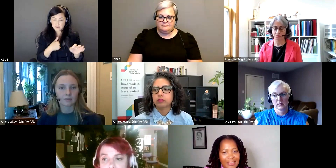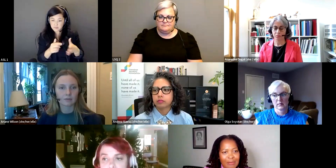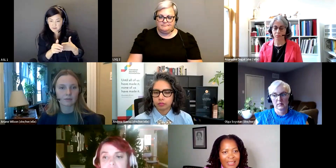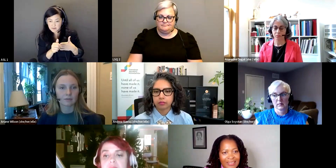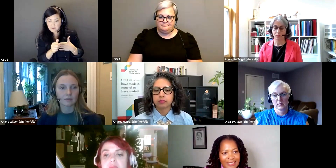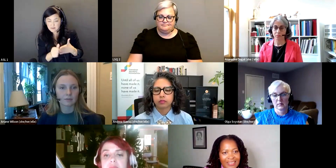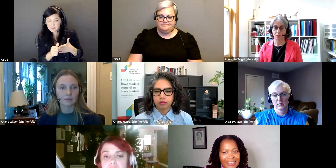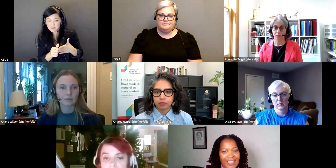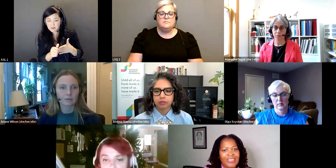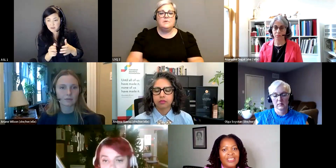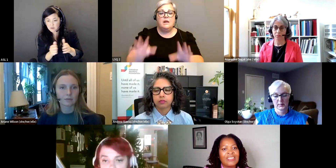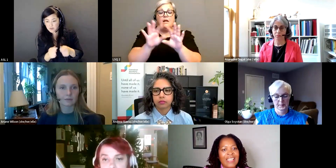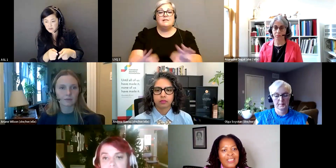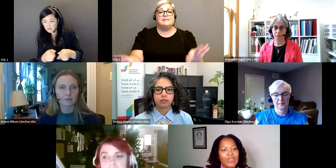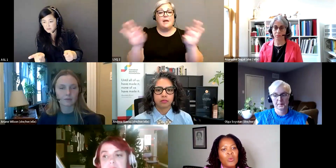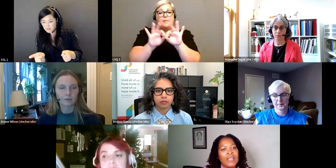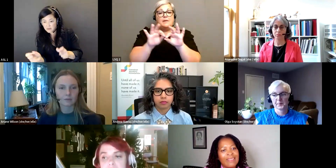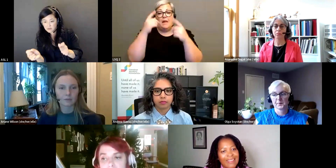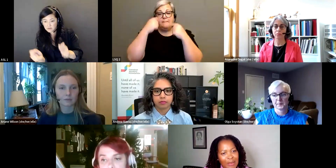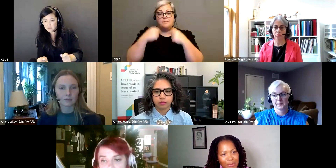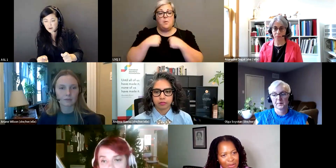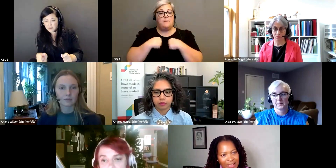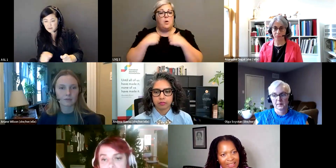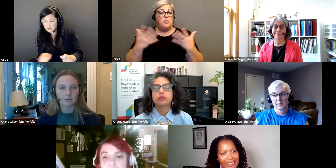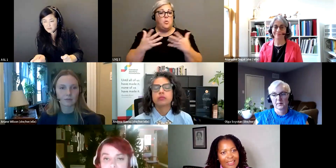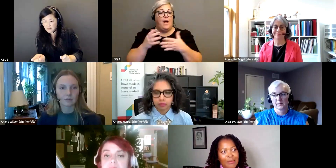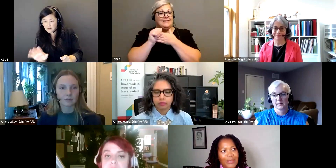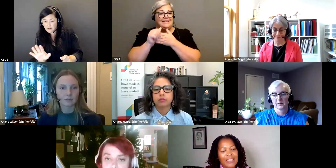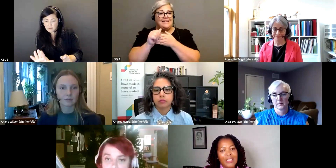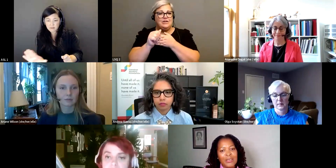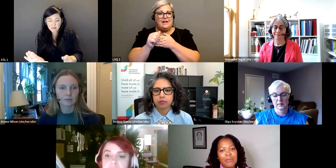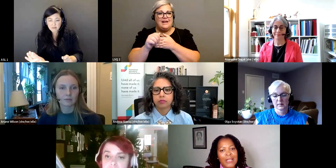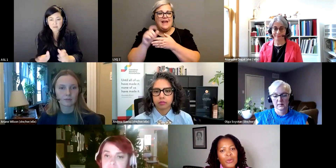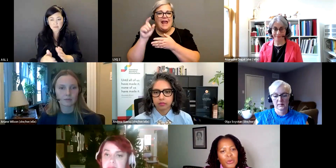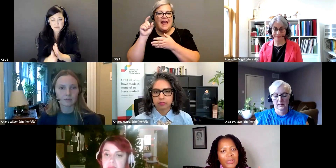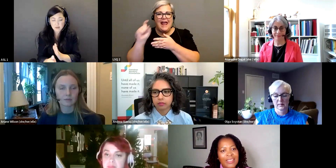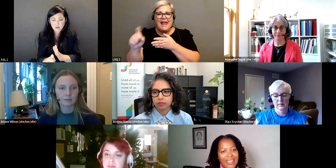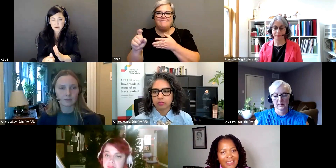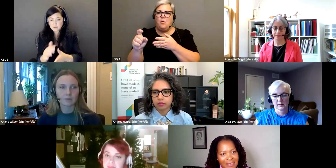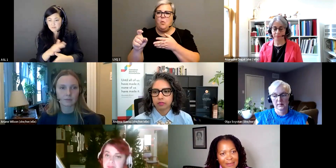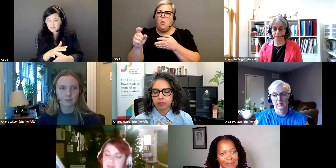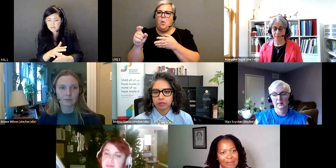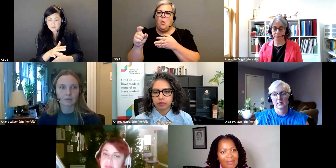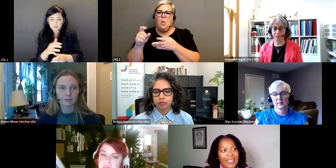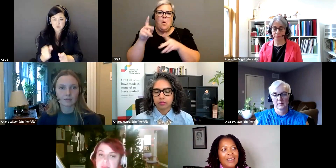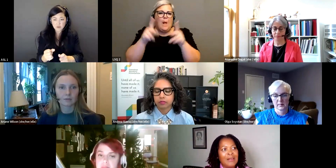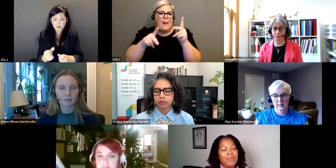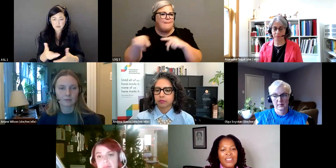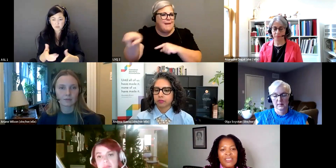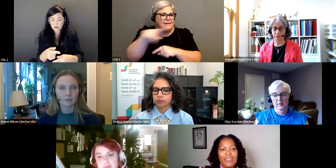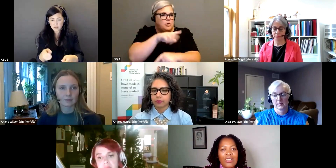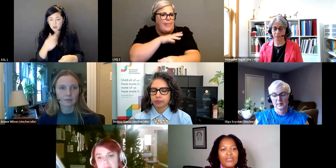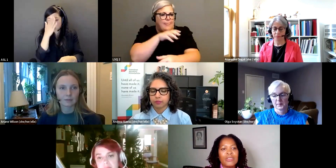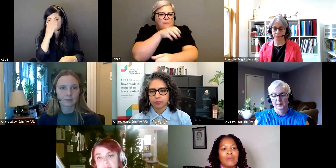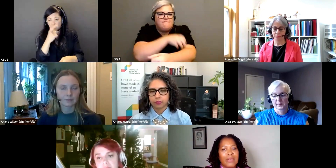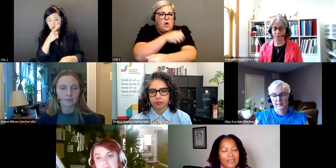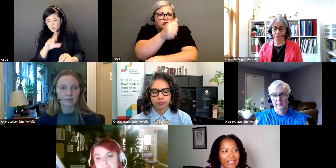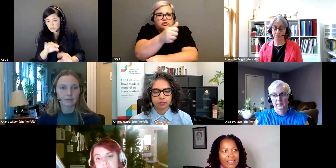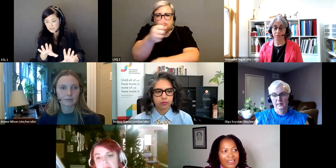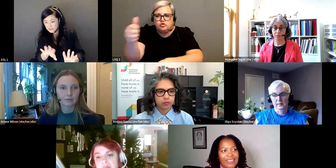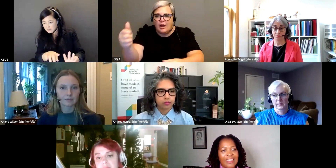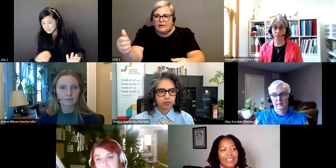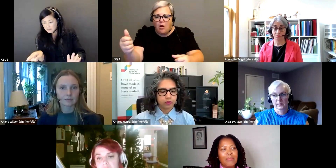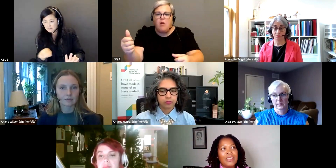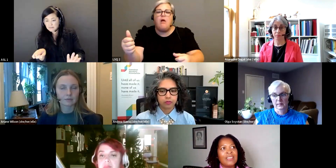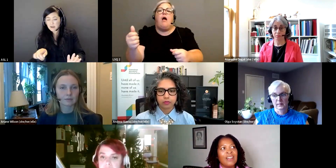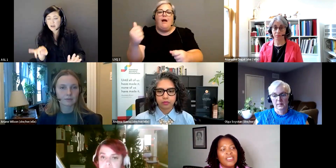C'est important pour moi de diriger en ayant l'esprit, les forces des personnes avec qui je travaille. Il faut que je sache qui sont